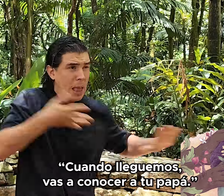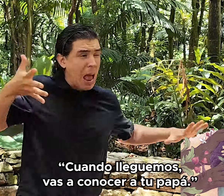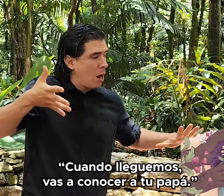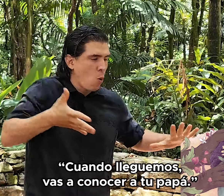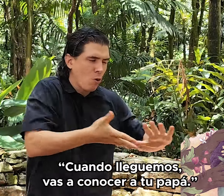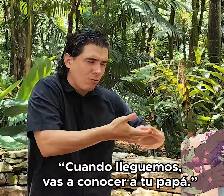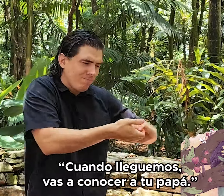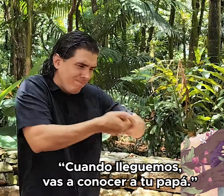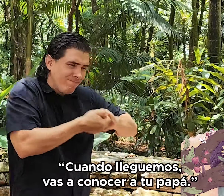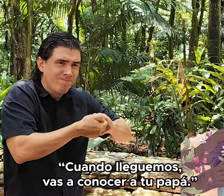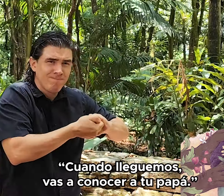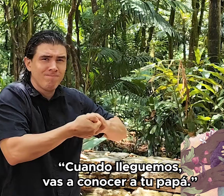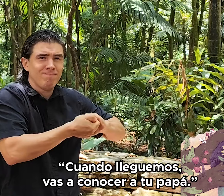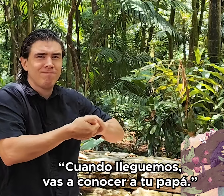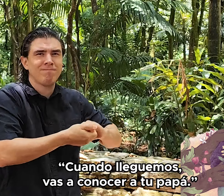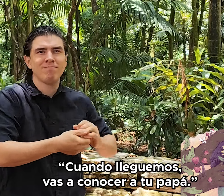lleguemos, vamos a conocer a tu papá.